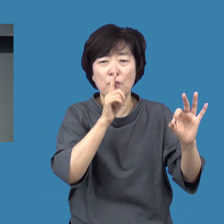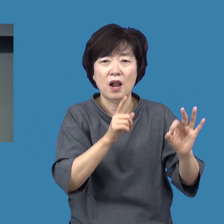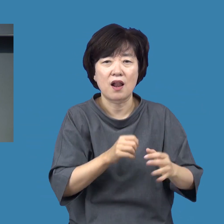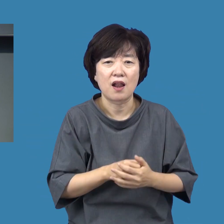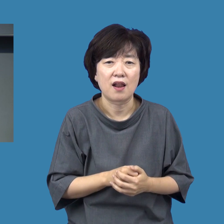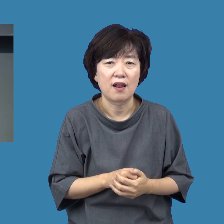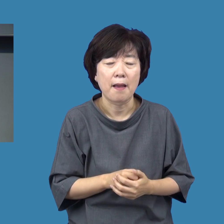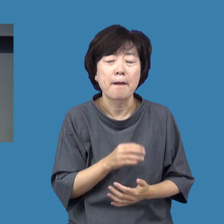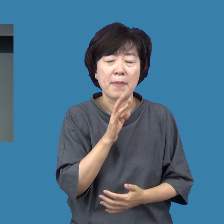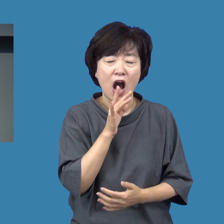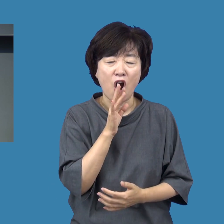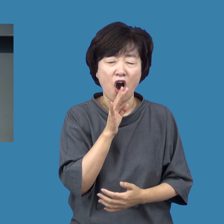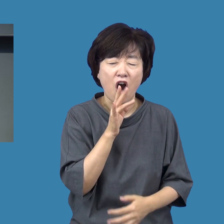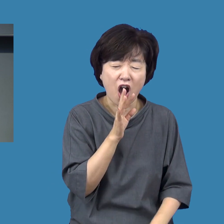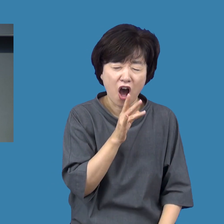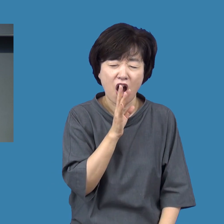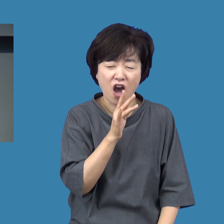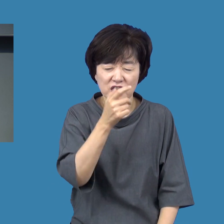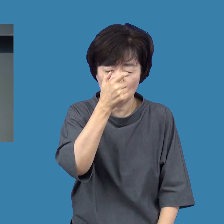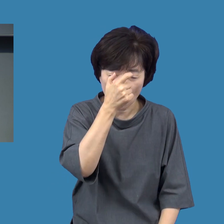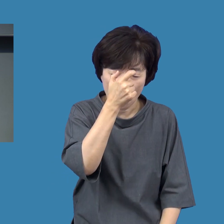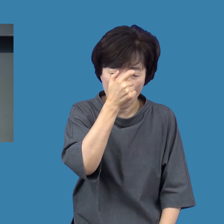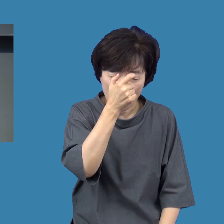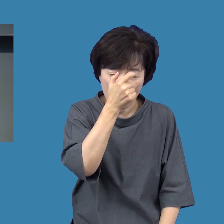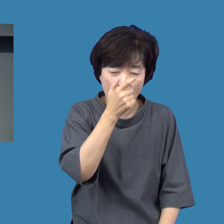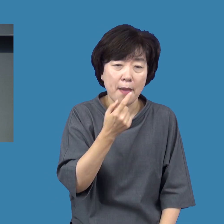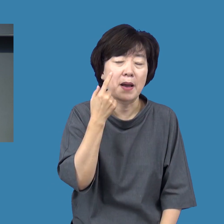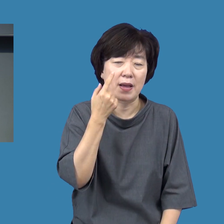방언으로 기도해 보세요. 방언으로 기도해 보세요.